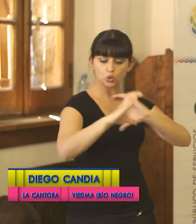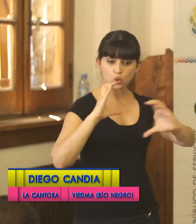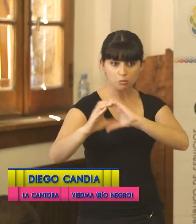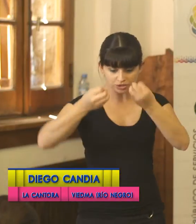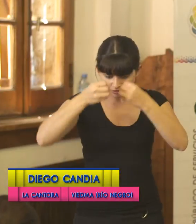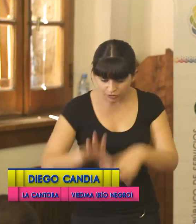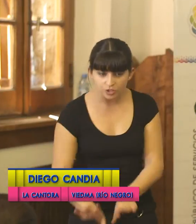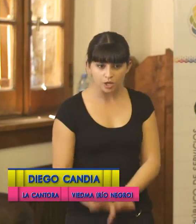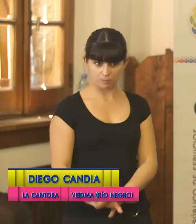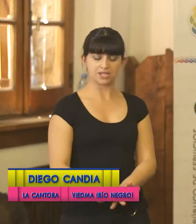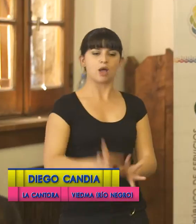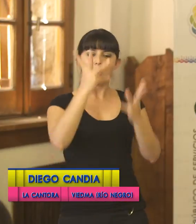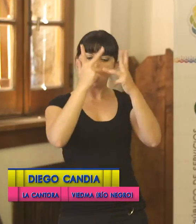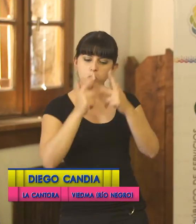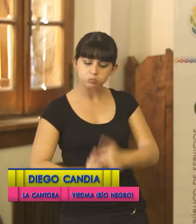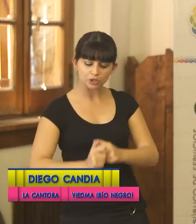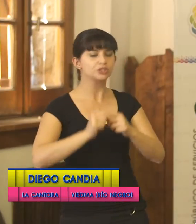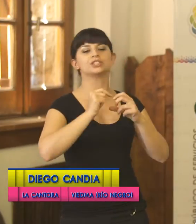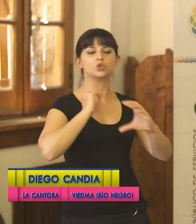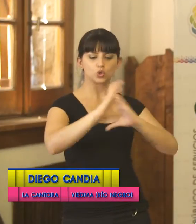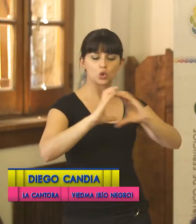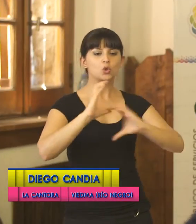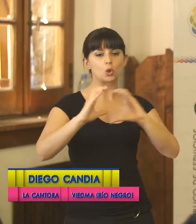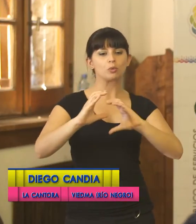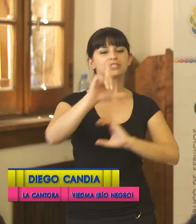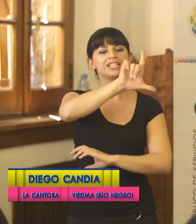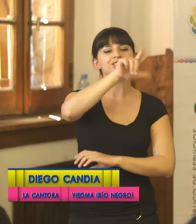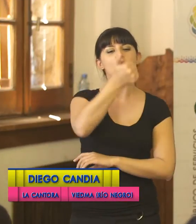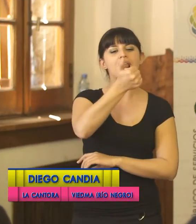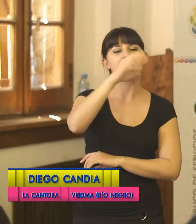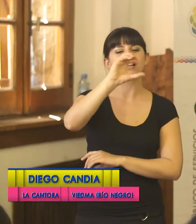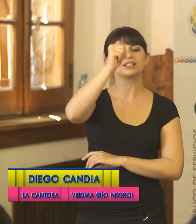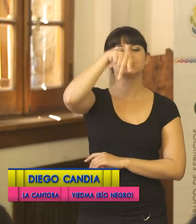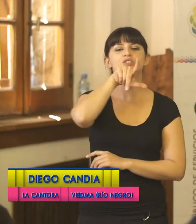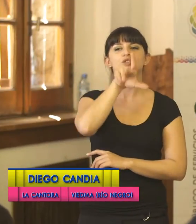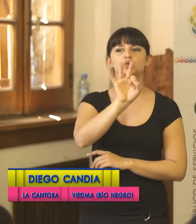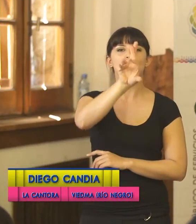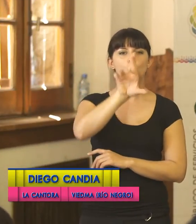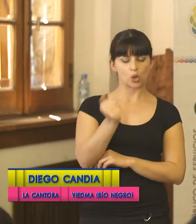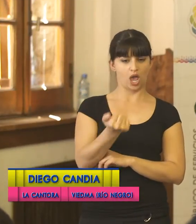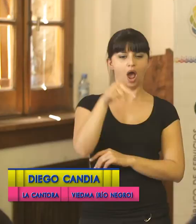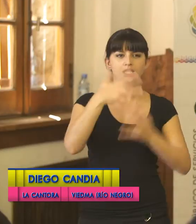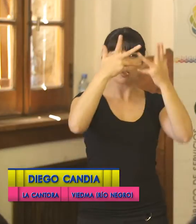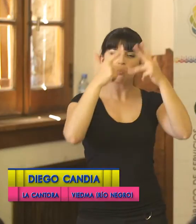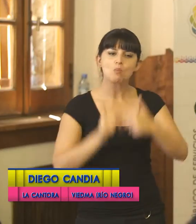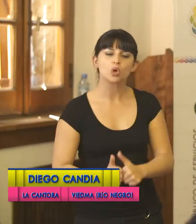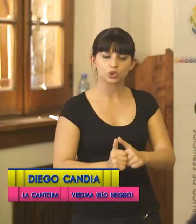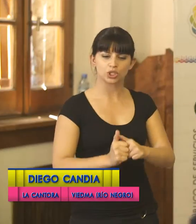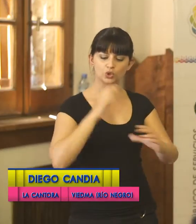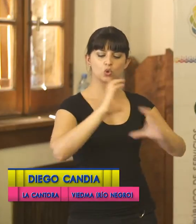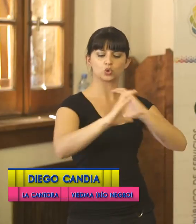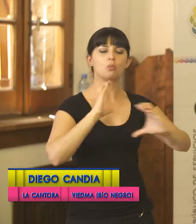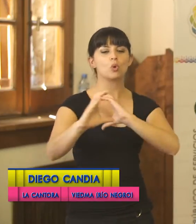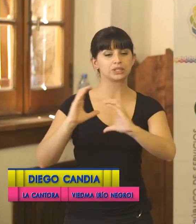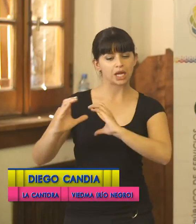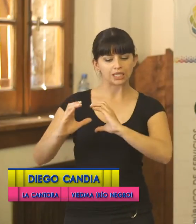través del proyecto de comunicación popular radio la cantora el proyecto de comunicación popular del